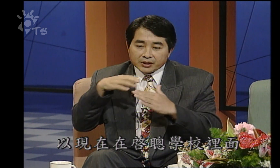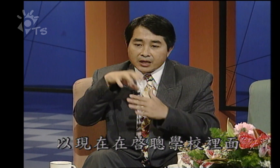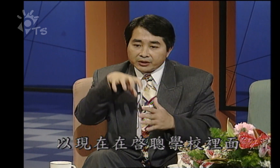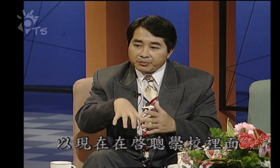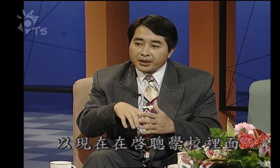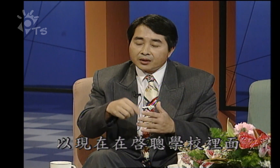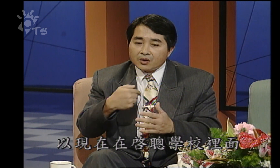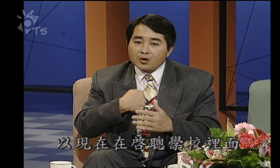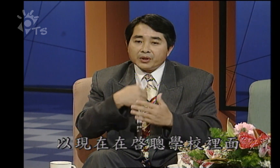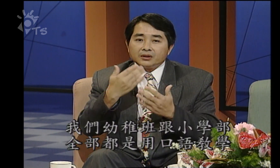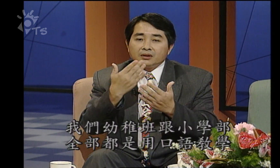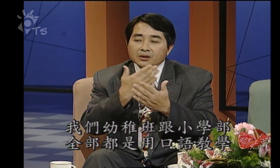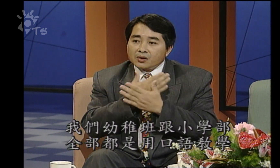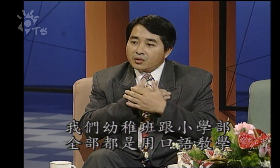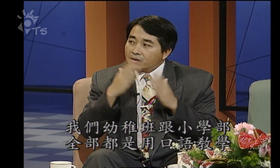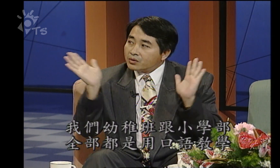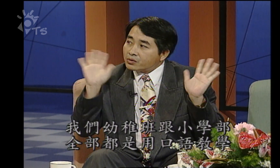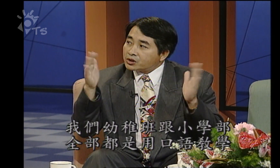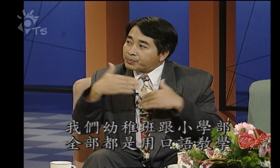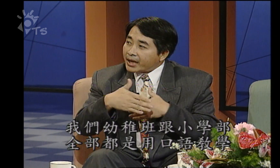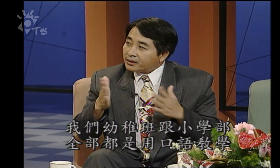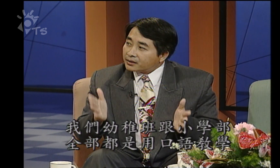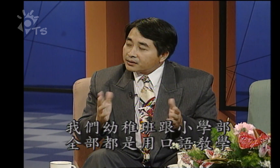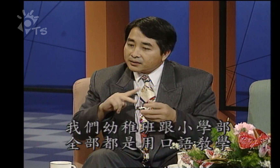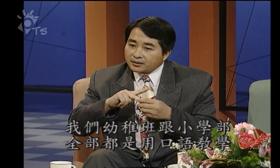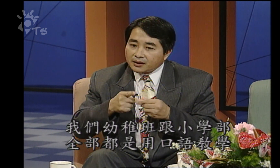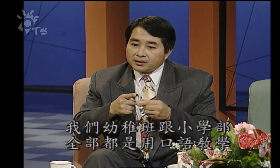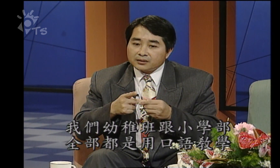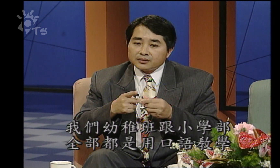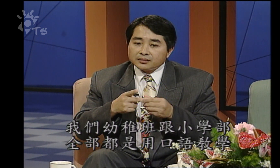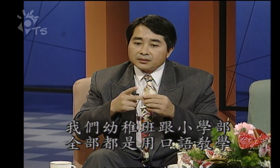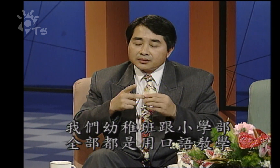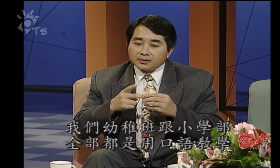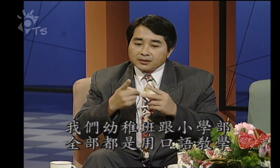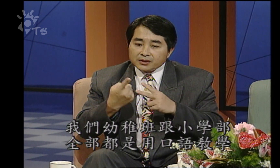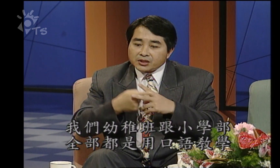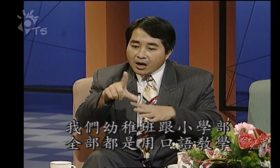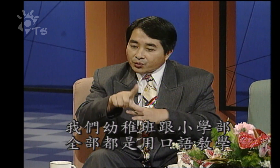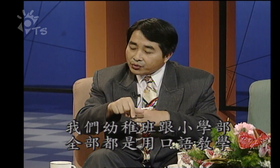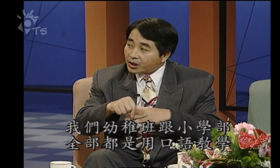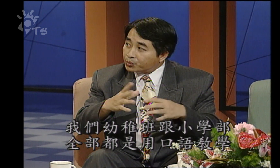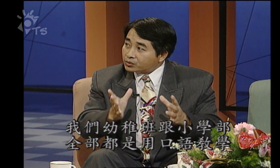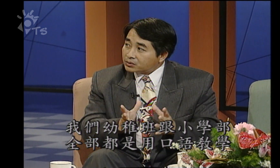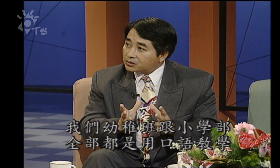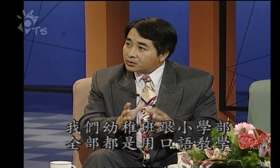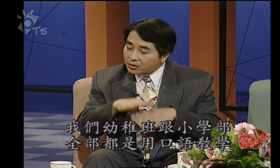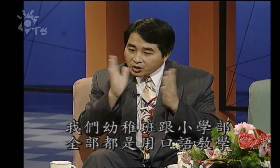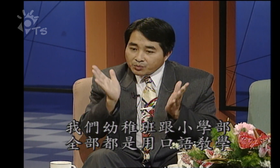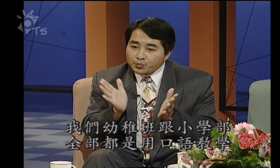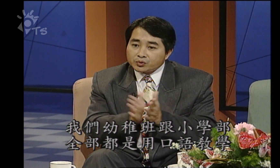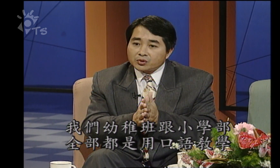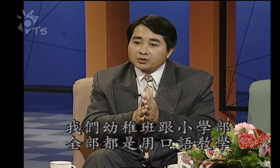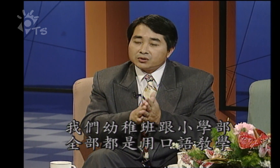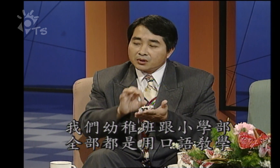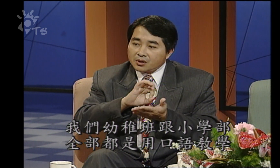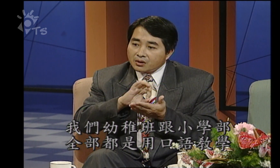校里面，我们幼稚班跟小学部全部都是